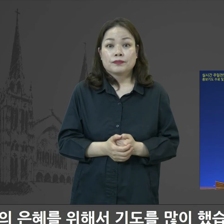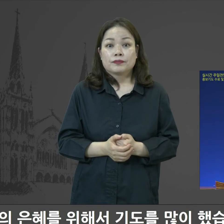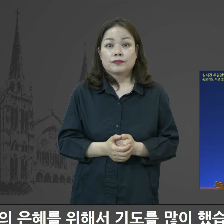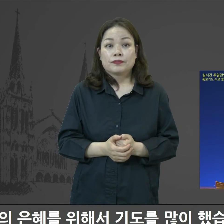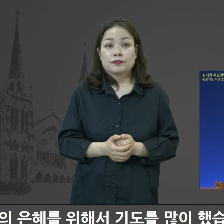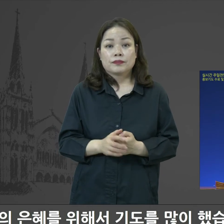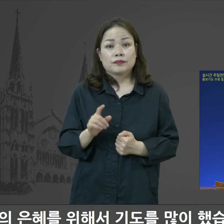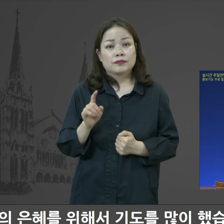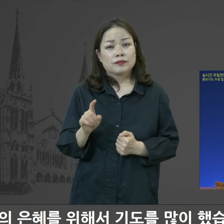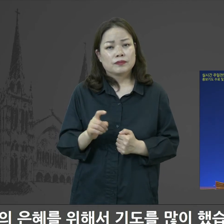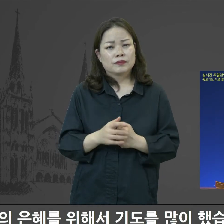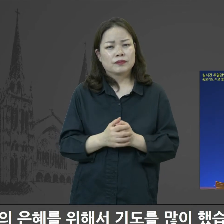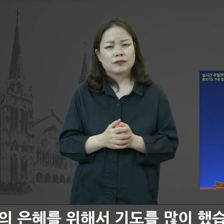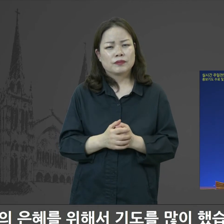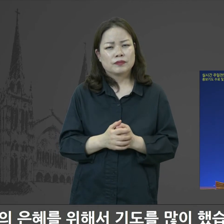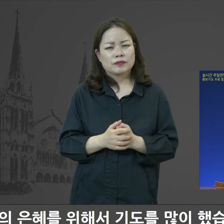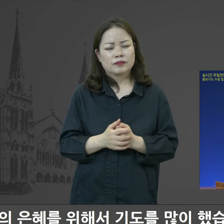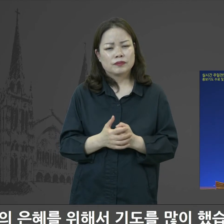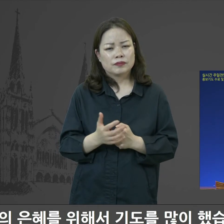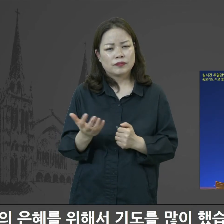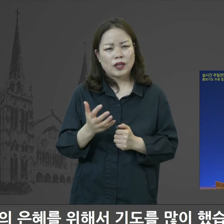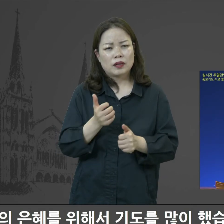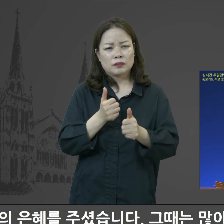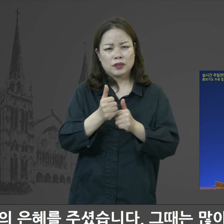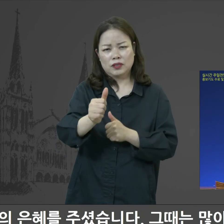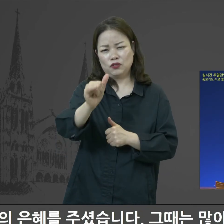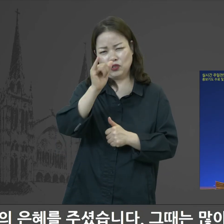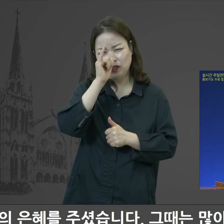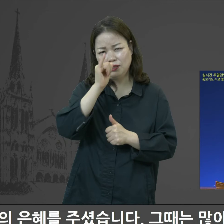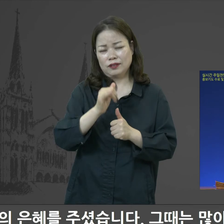근데 그 아픔을 이길 수 있는